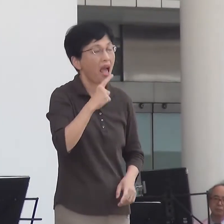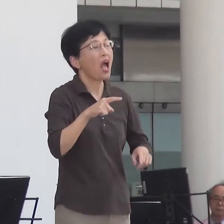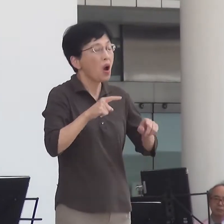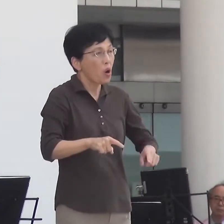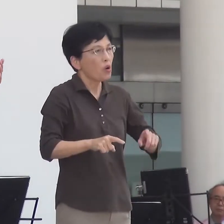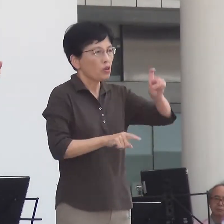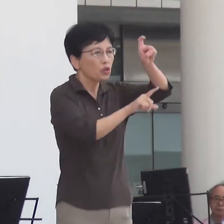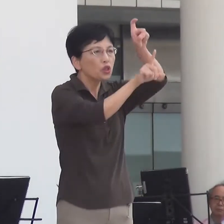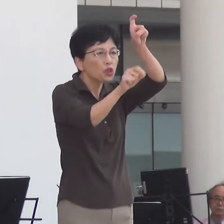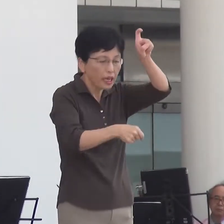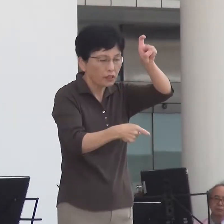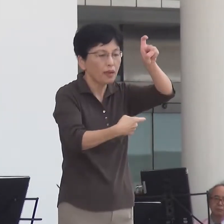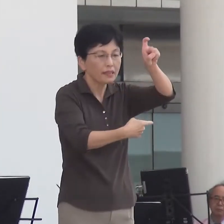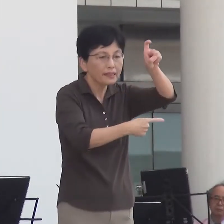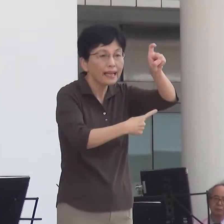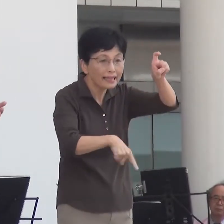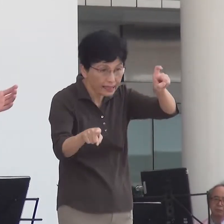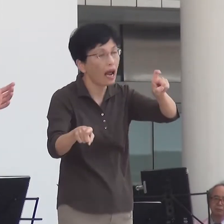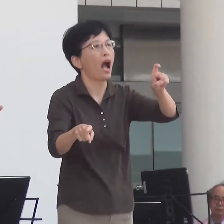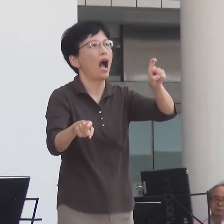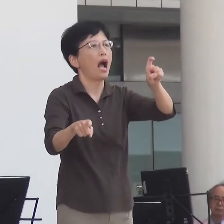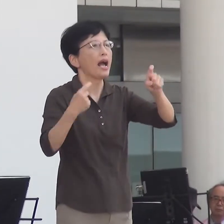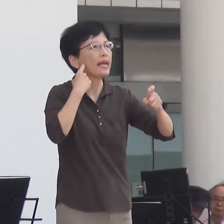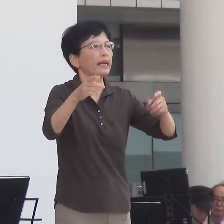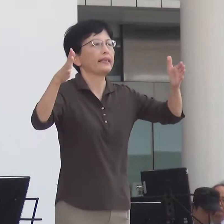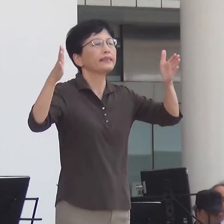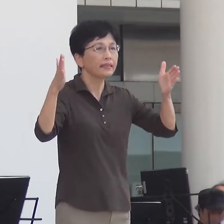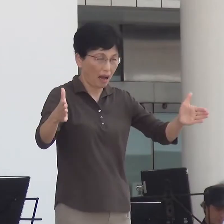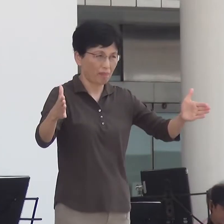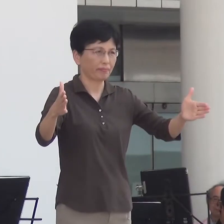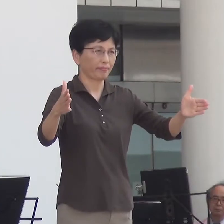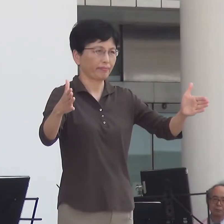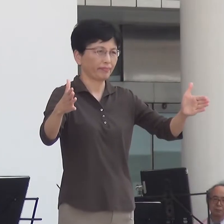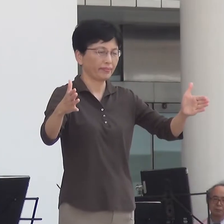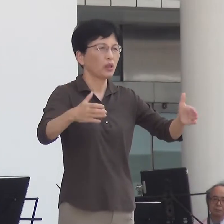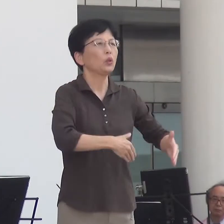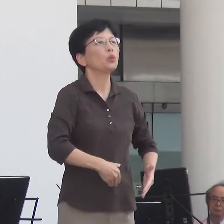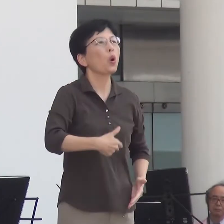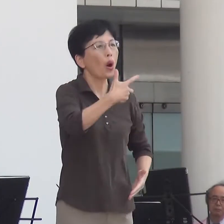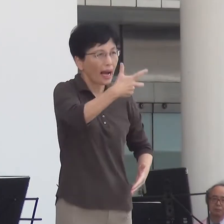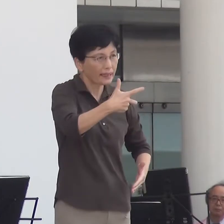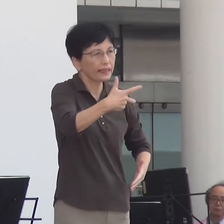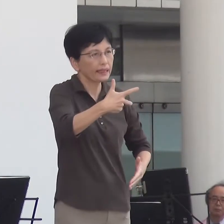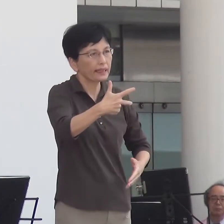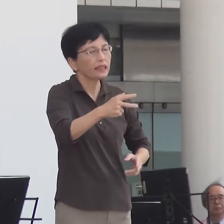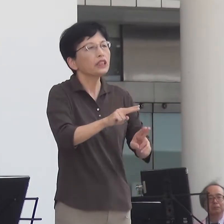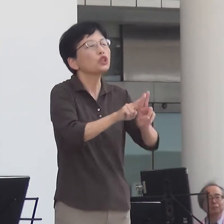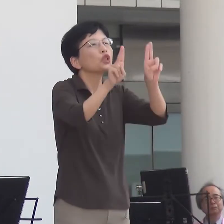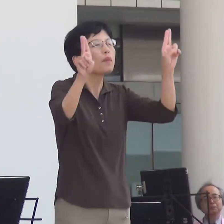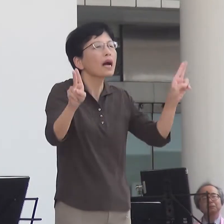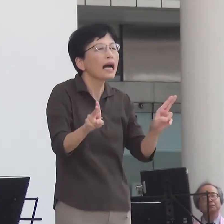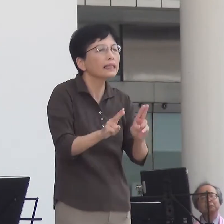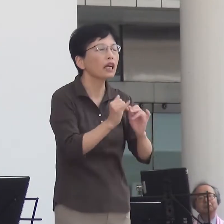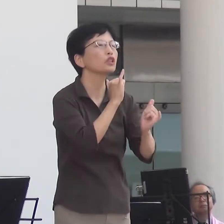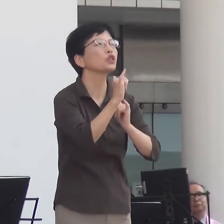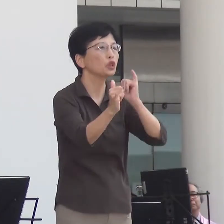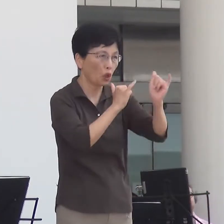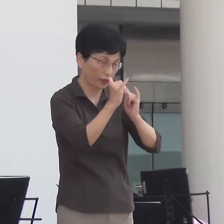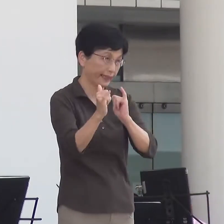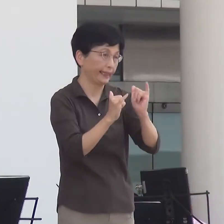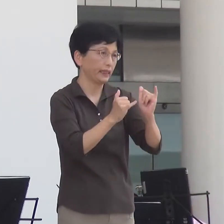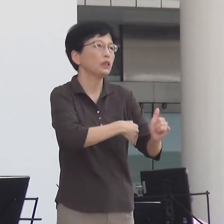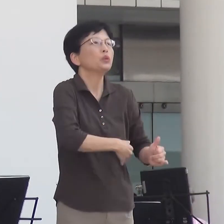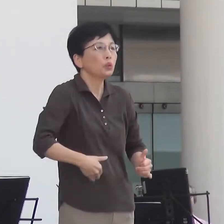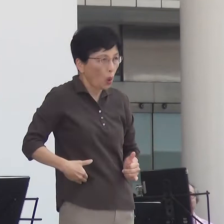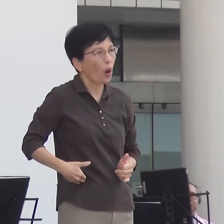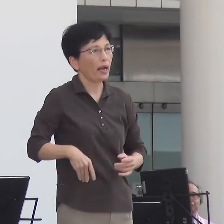10月は1日から、この1ヶ月間ですね、福岡市ではユニバーサル都市福岡フェスティバルというものが開催を